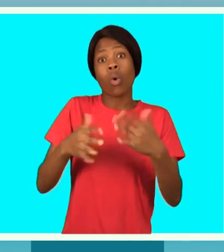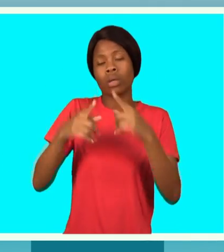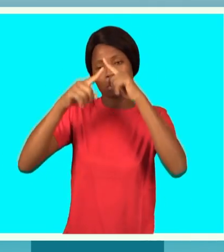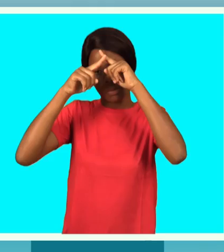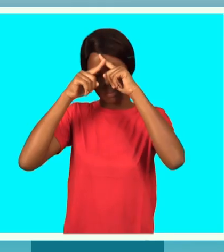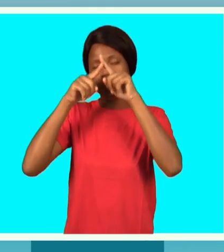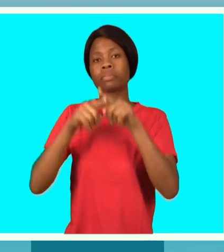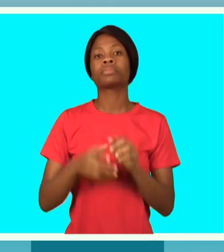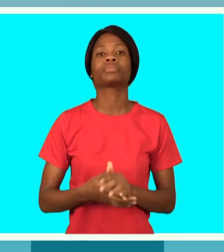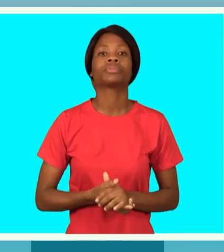próxima. Obrigado.